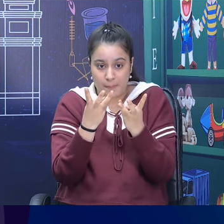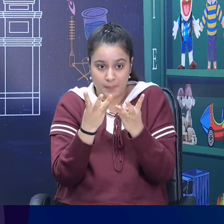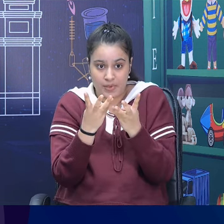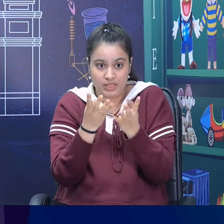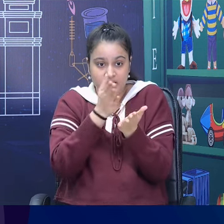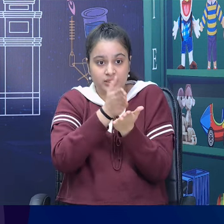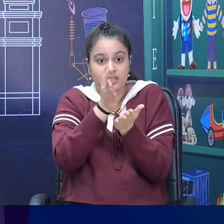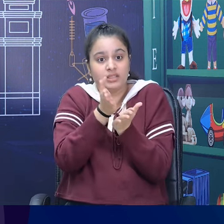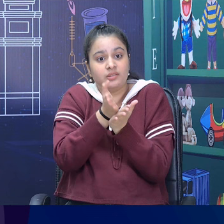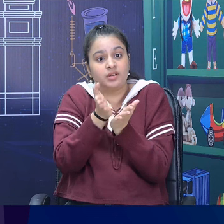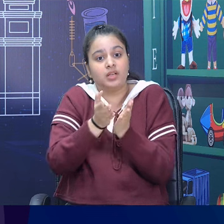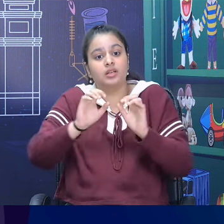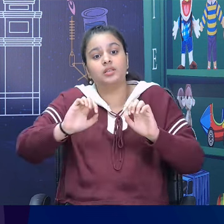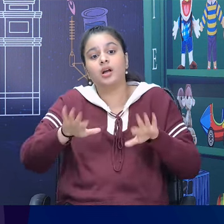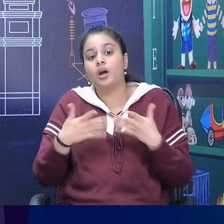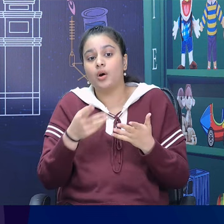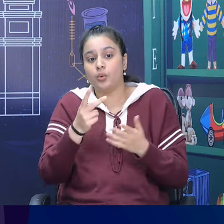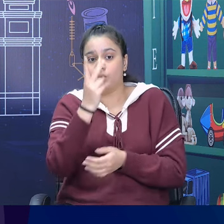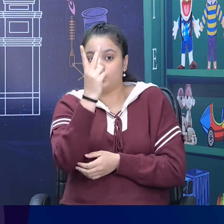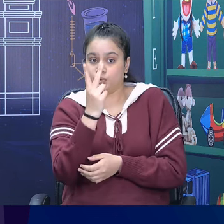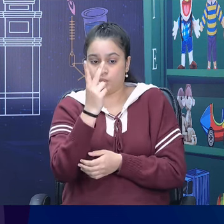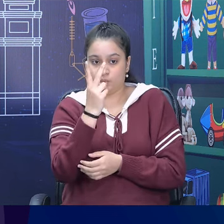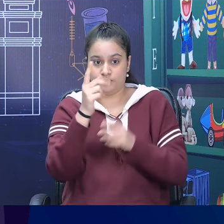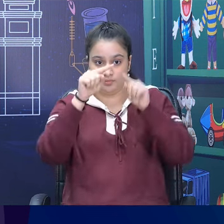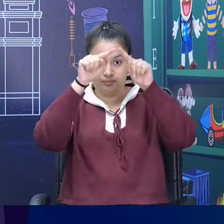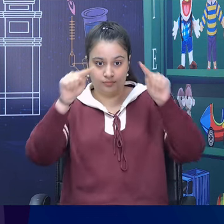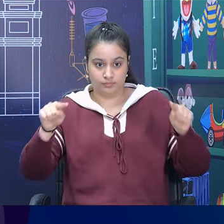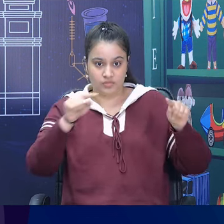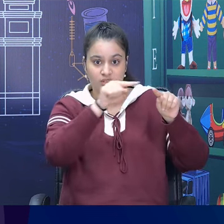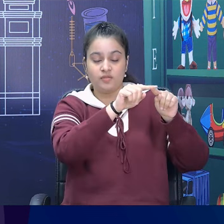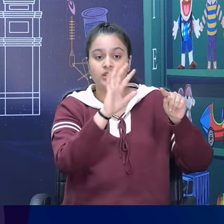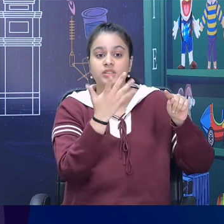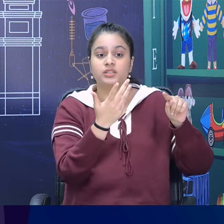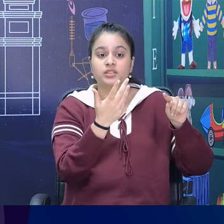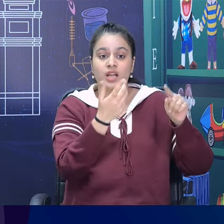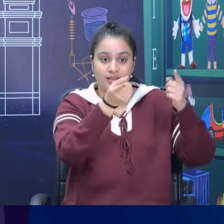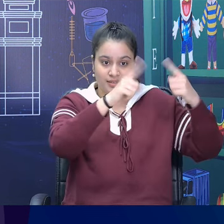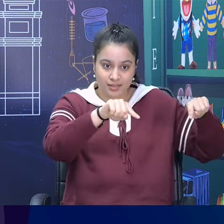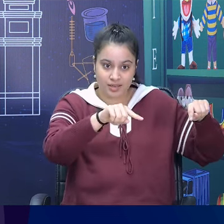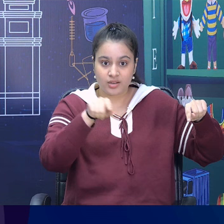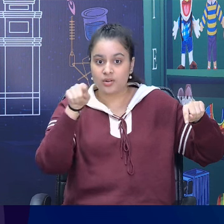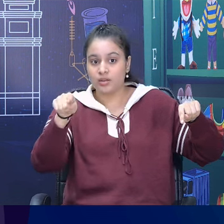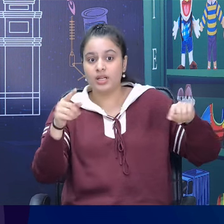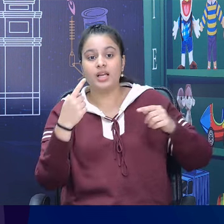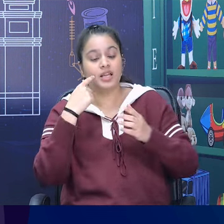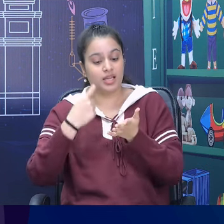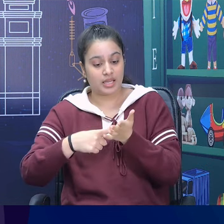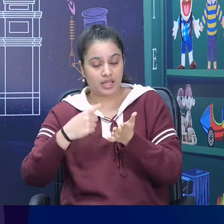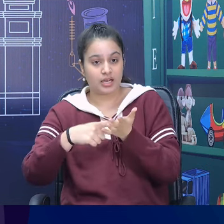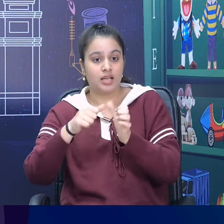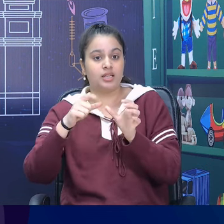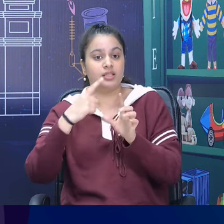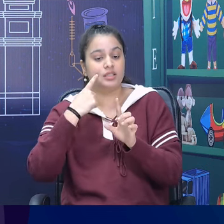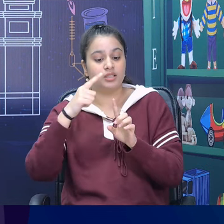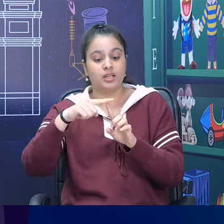रियल नंबर को हम जो क्लासिफाई करते हैं टू पार्ट्स में फर्स्ट वन इज रेशनल नंबर एंड सेकंड वन इज इरेशनल नंबर देन आप फर्द